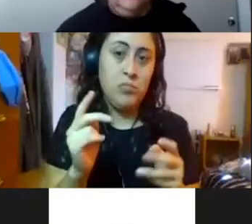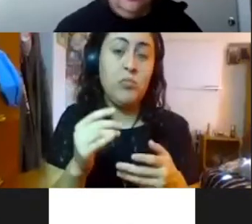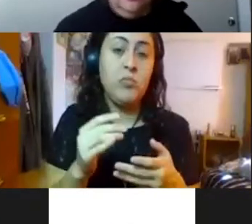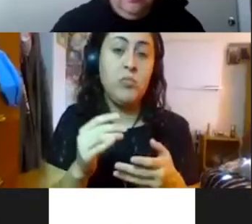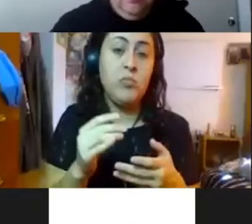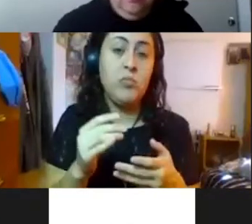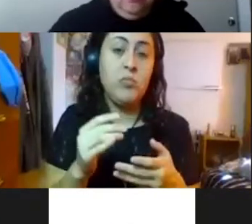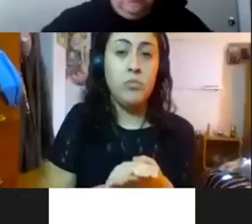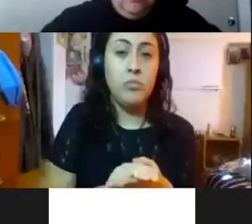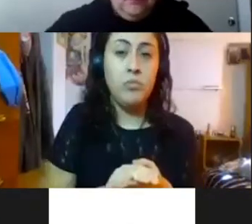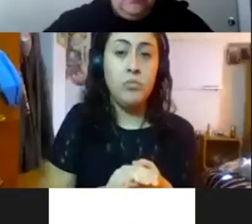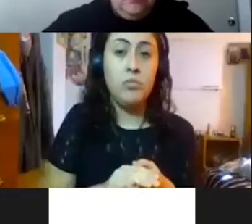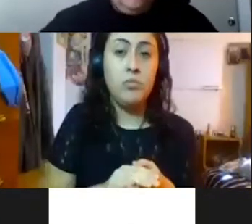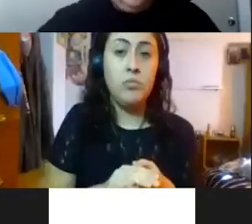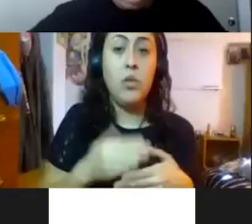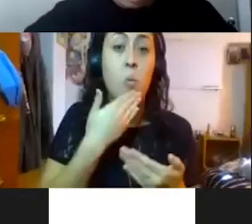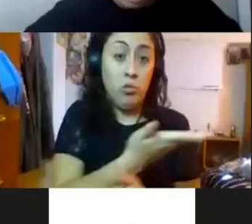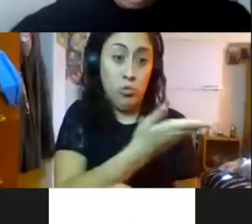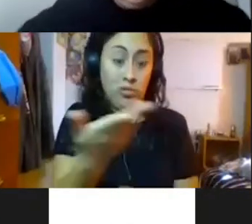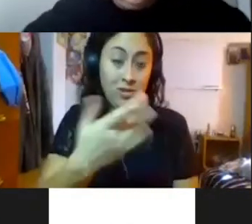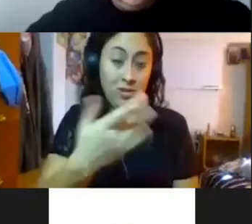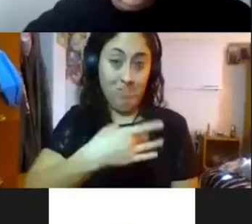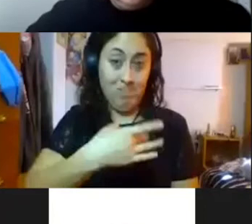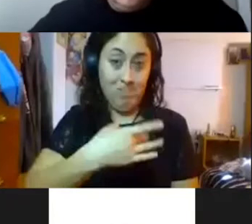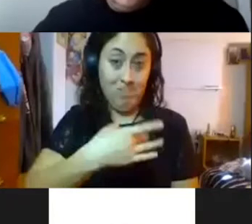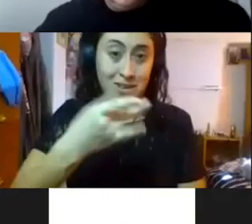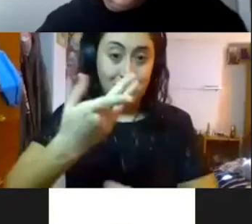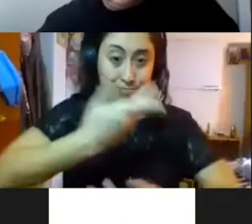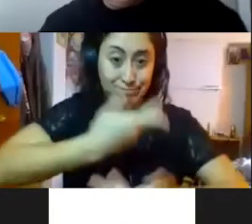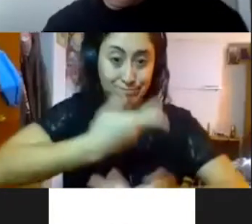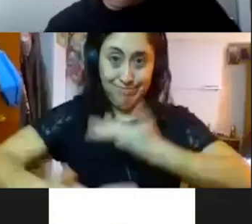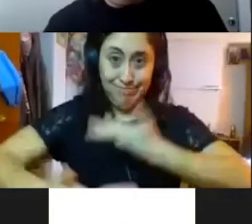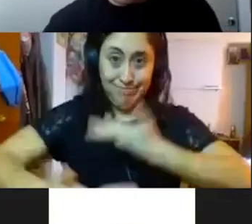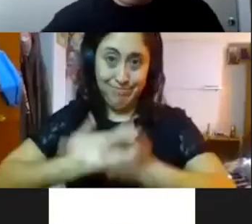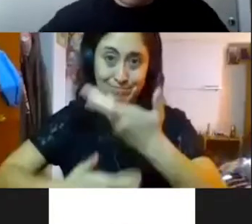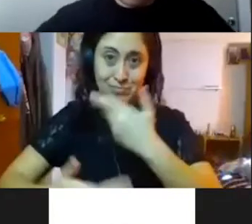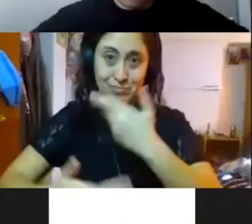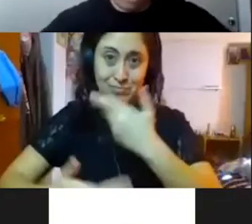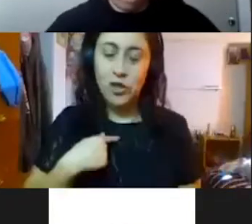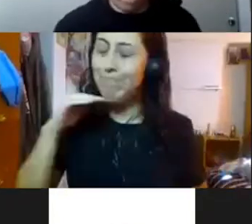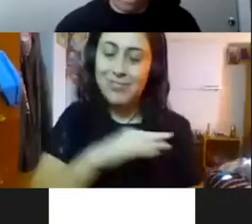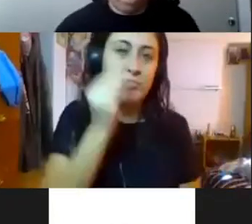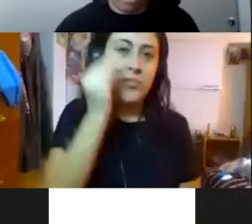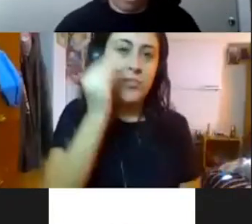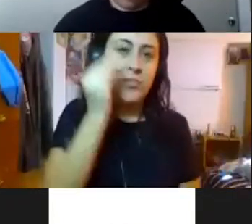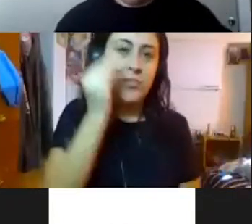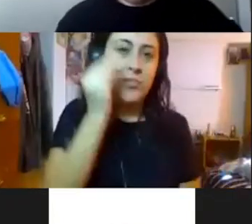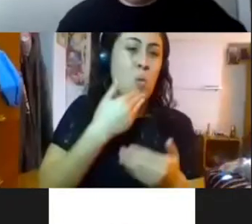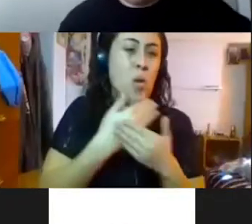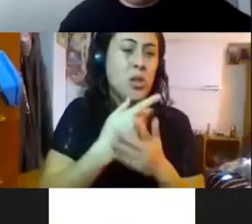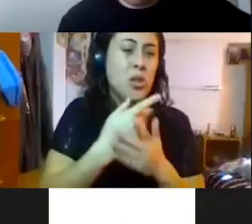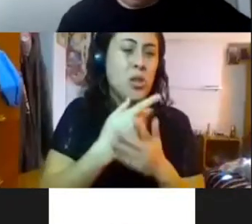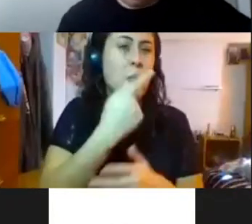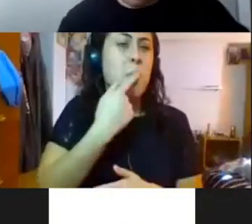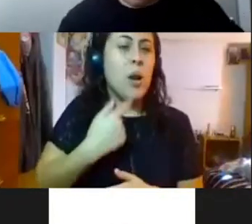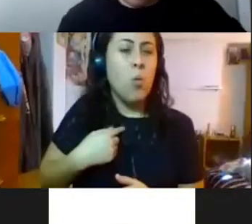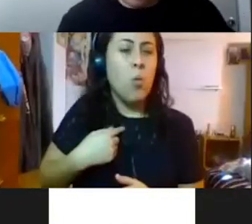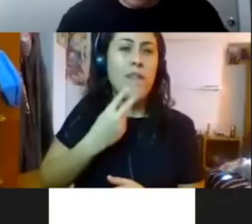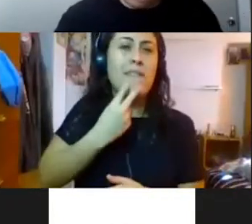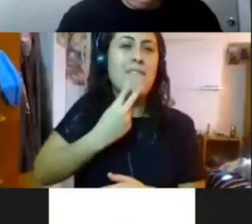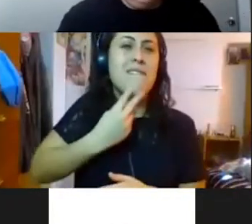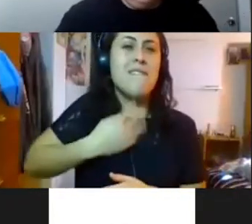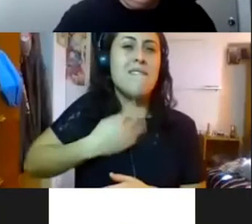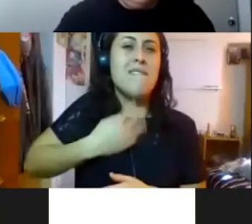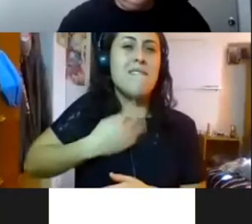esta invitación me hicieron recordar y sí fue lo primero que pensé, como si me preguntasen esto. Fue